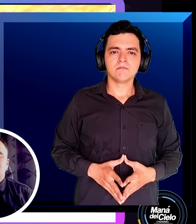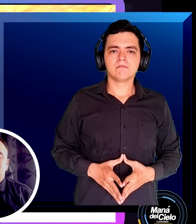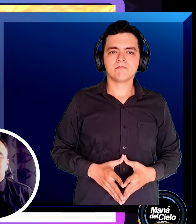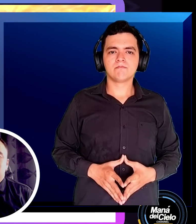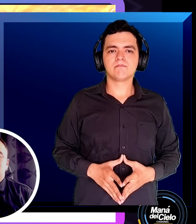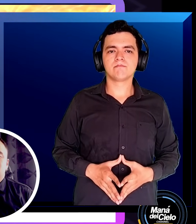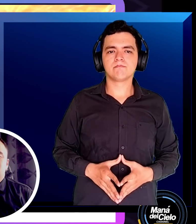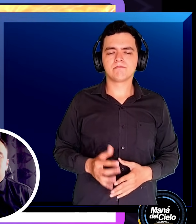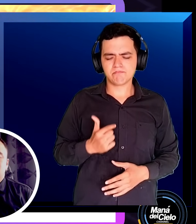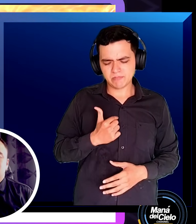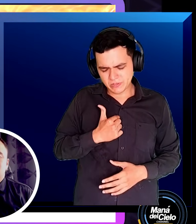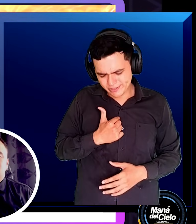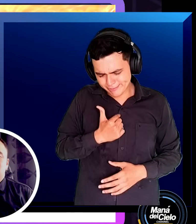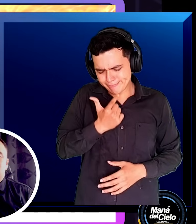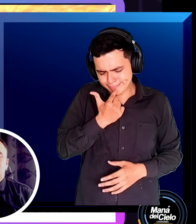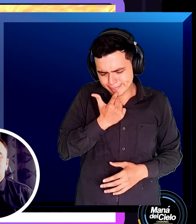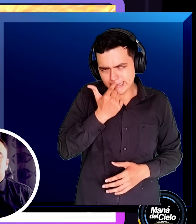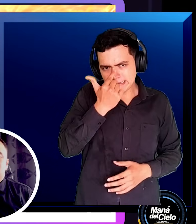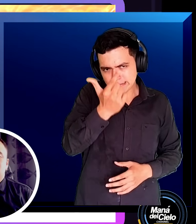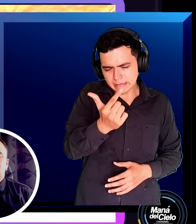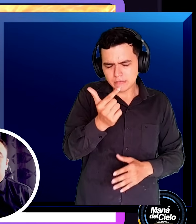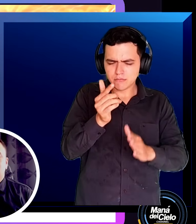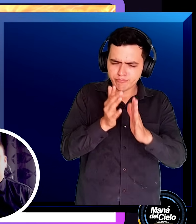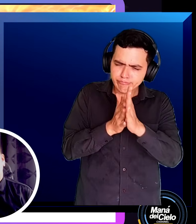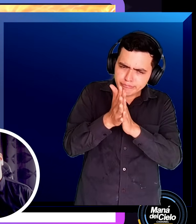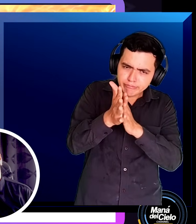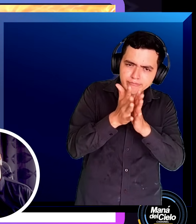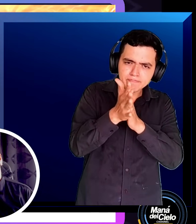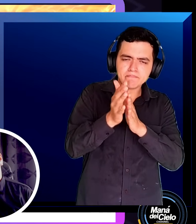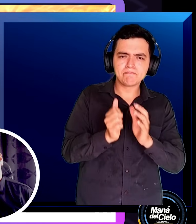Cuando Él le responde, ¿acaso